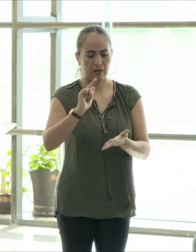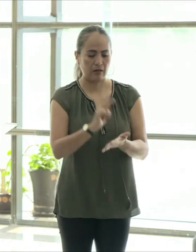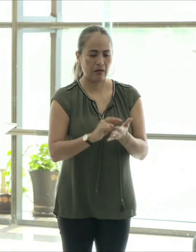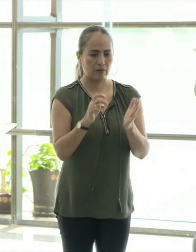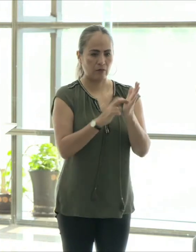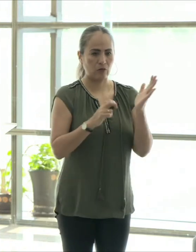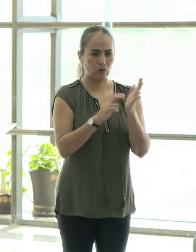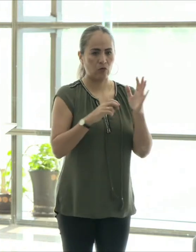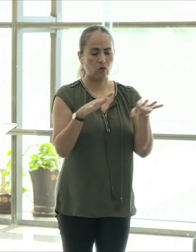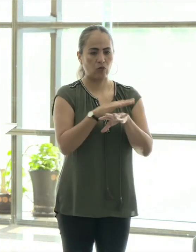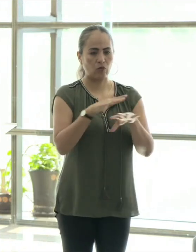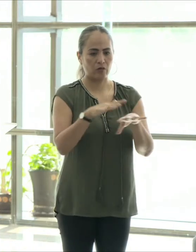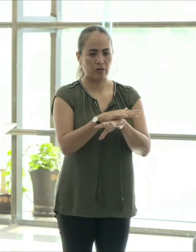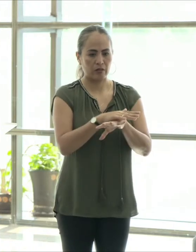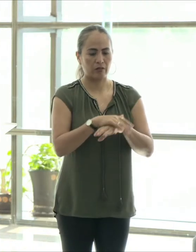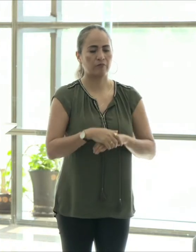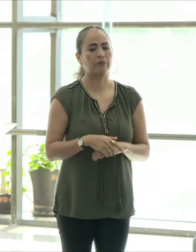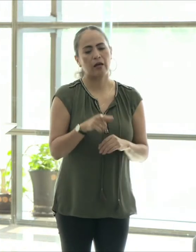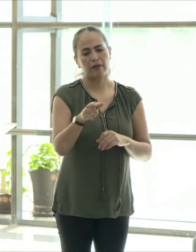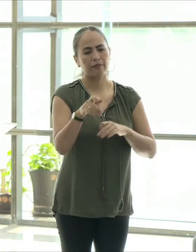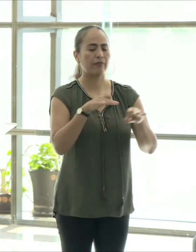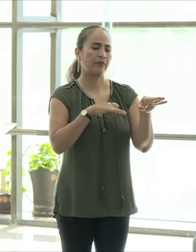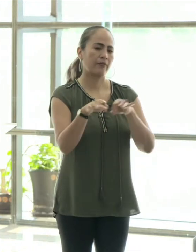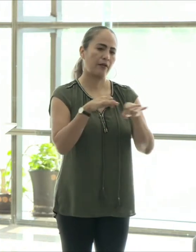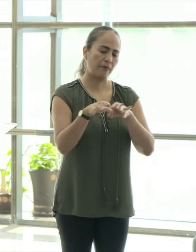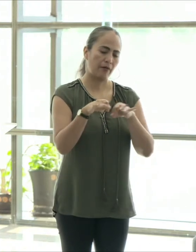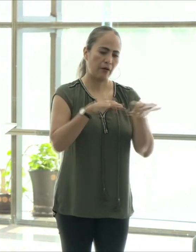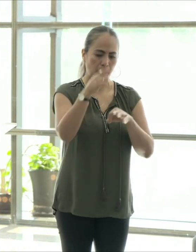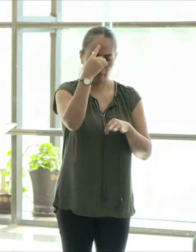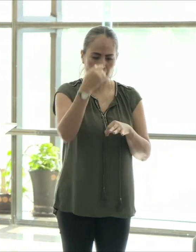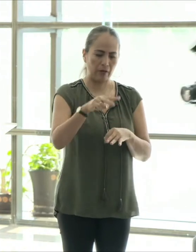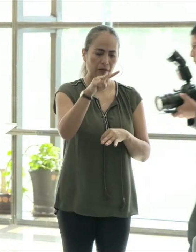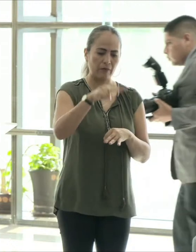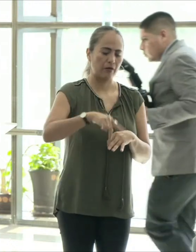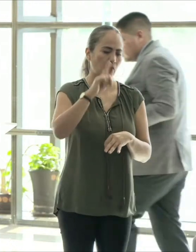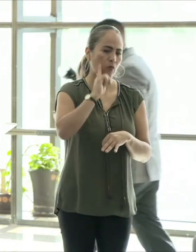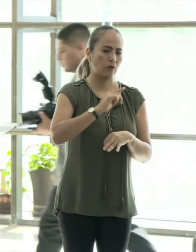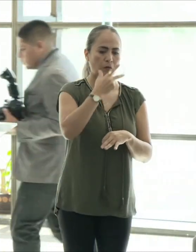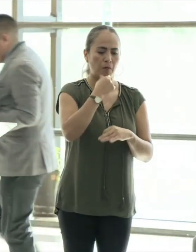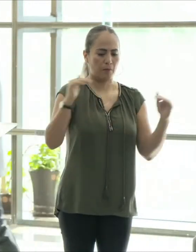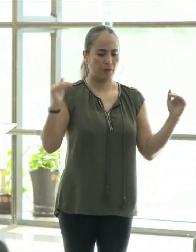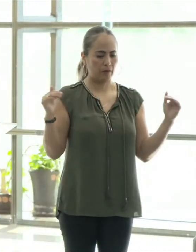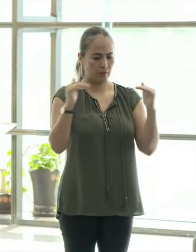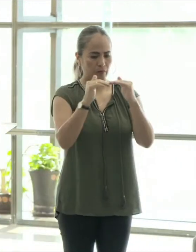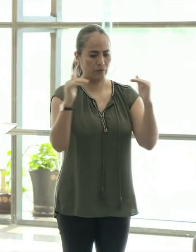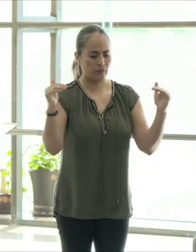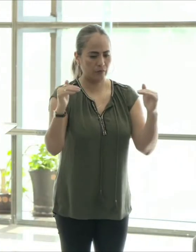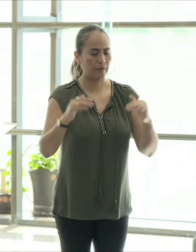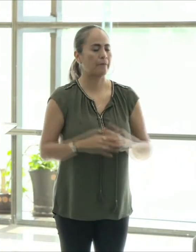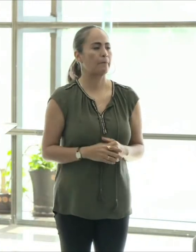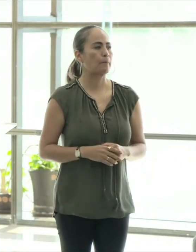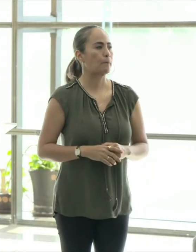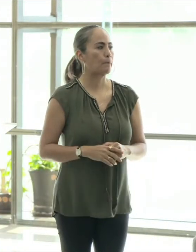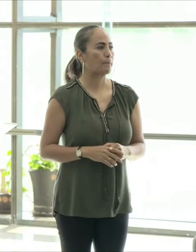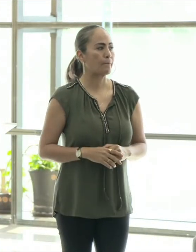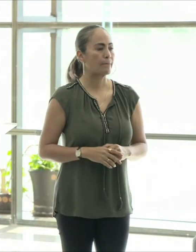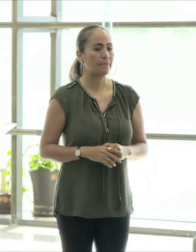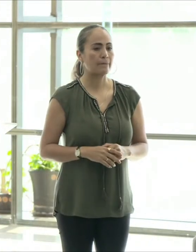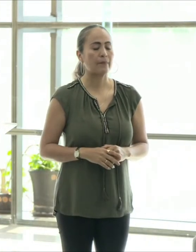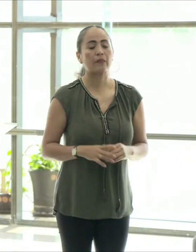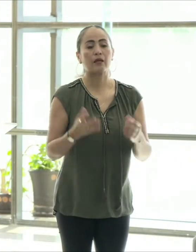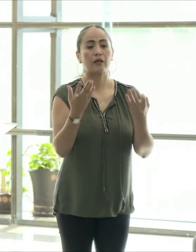regula los temas de empleo para avanzar en la igualdad de género También es importante y creo que nos sobre todo